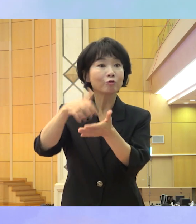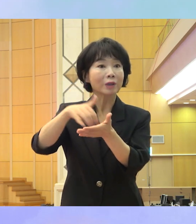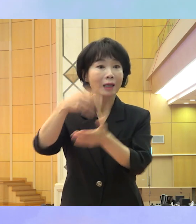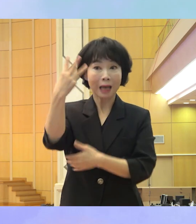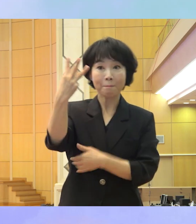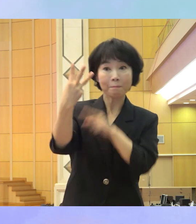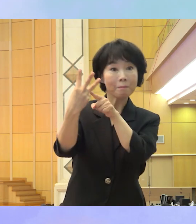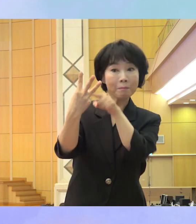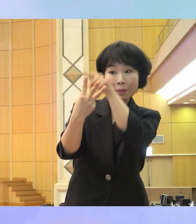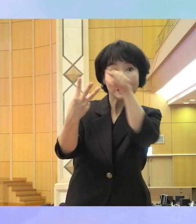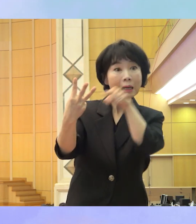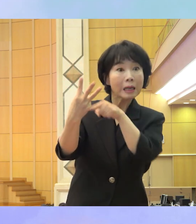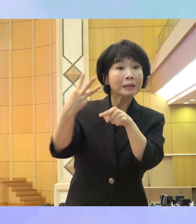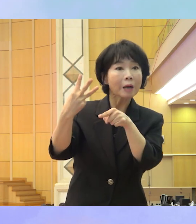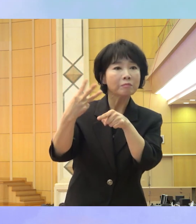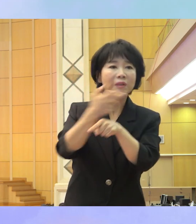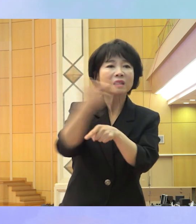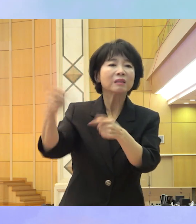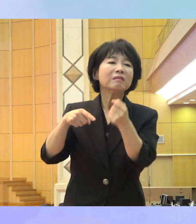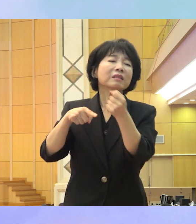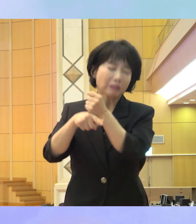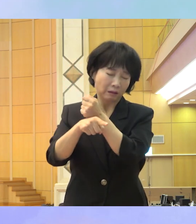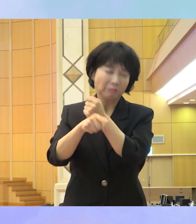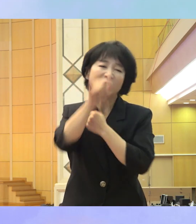여러 의미를 담고 있습니다.